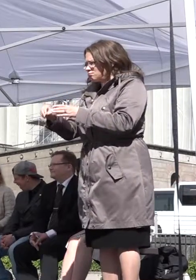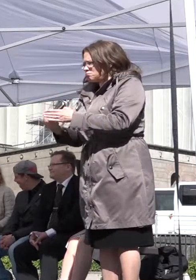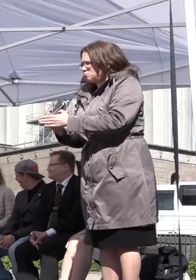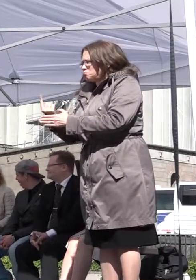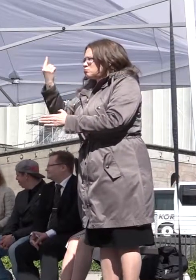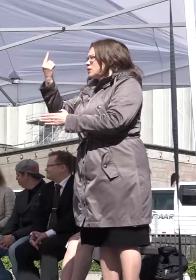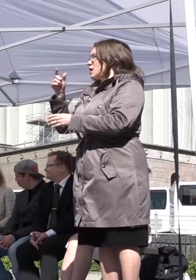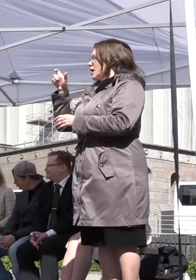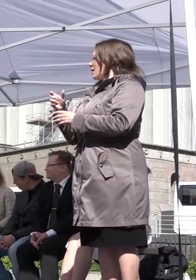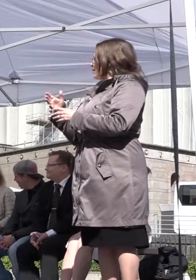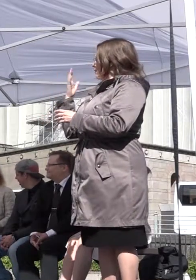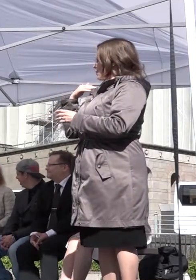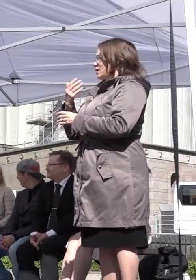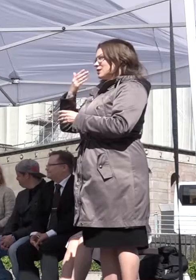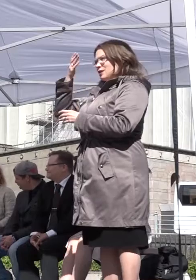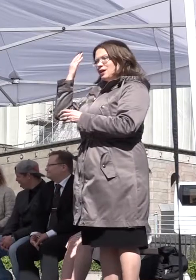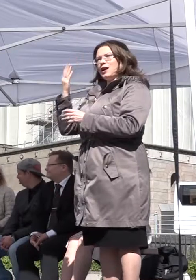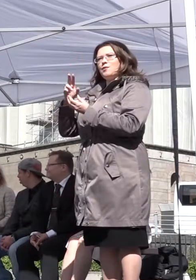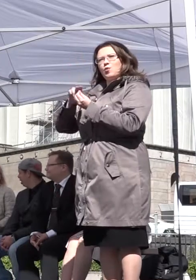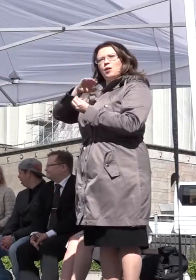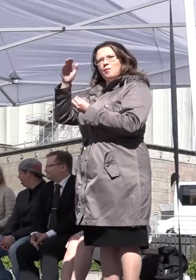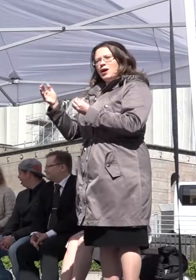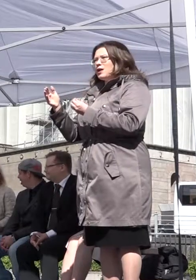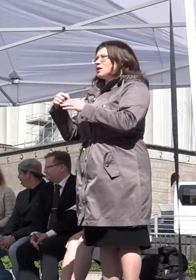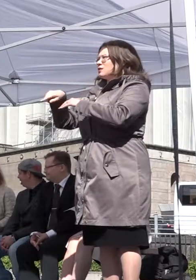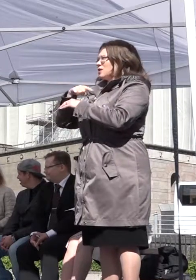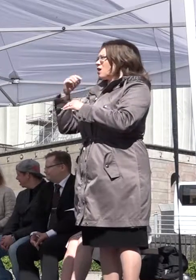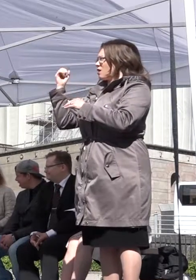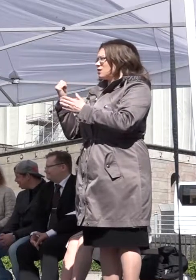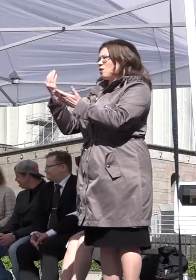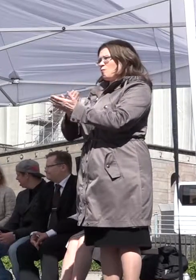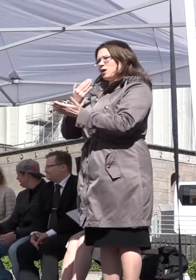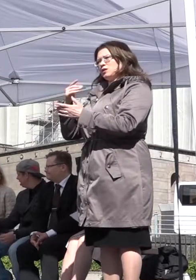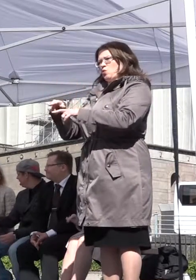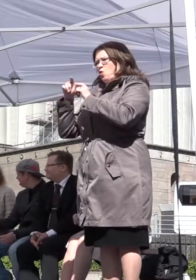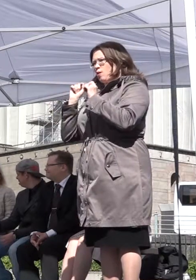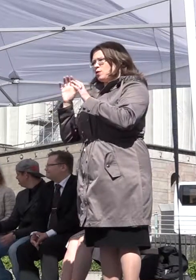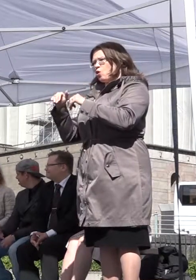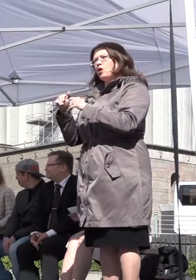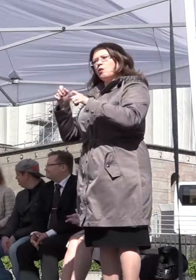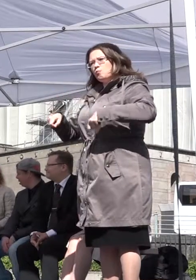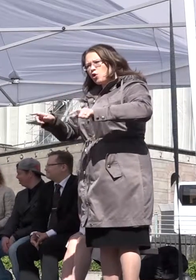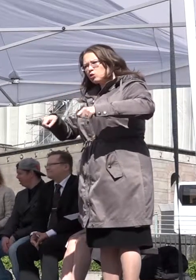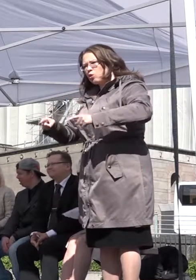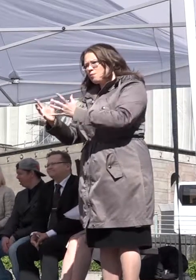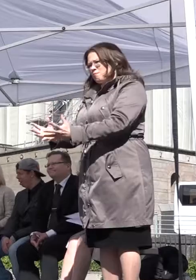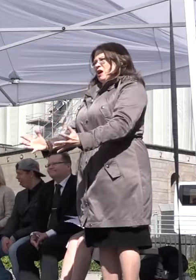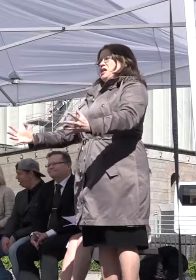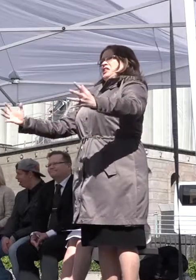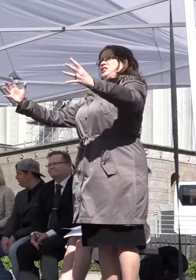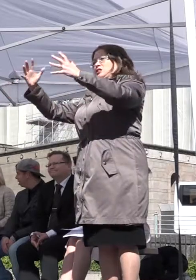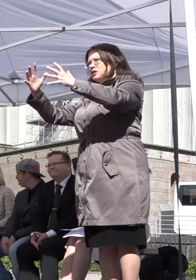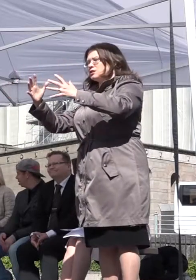viime kesänä Mynämäeltä, Saarenkartanon mailta, vanhan jo hyvin ylikasvaneen pyörätuolipensaan. Nappasi